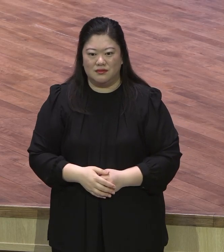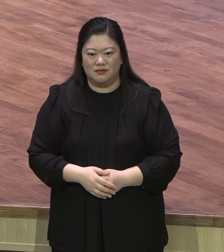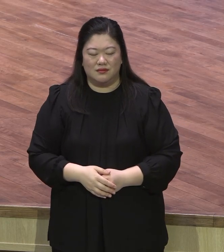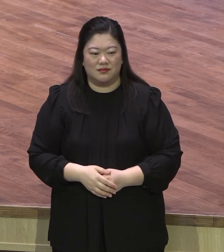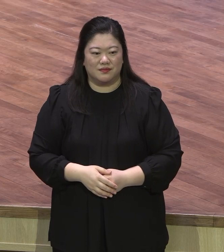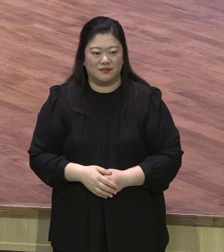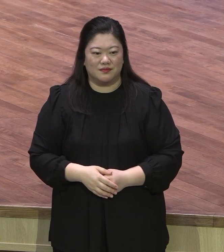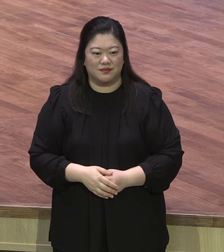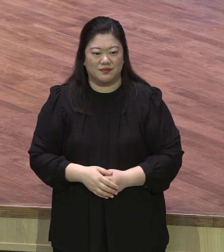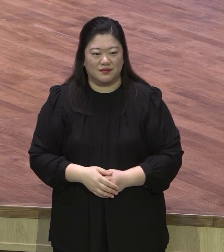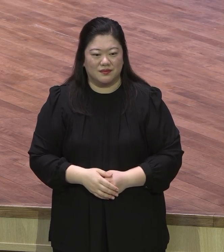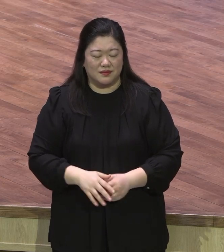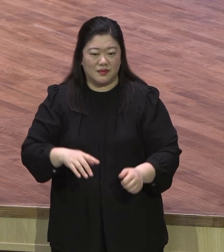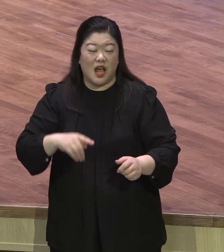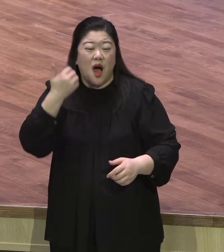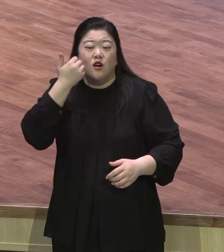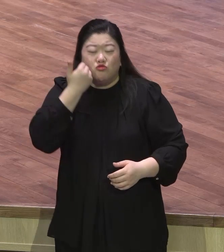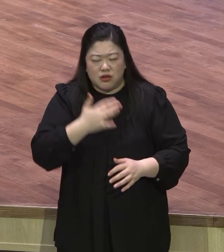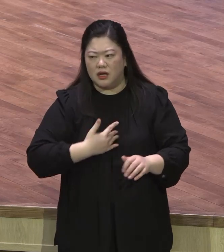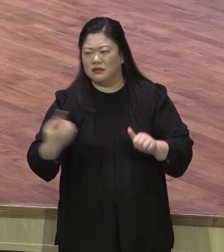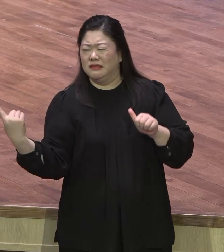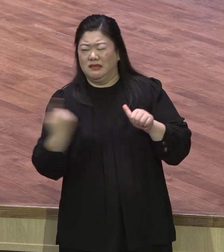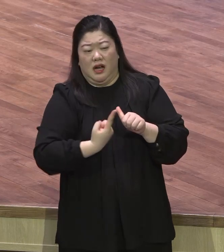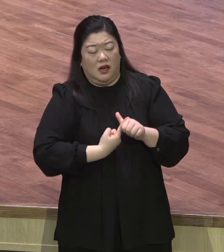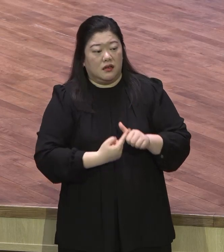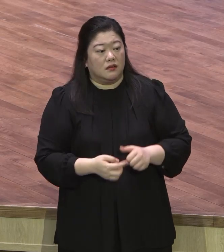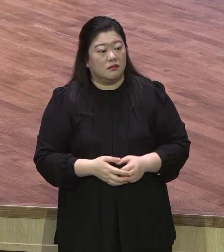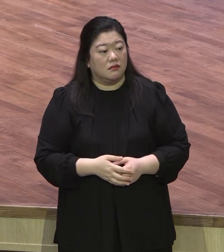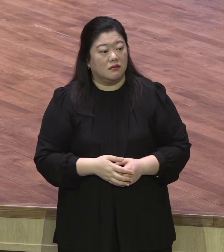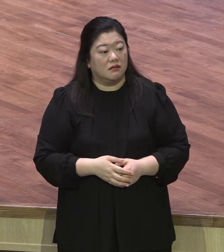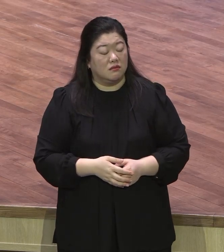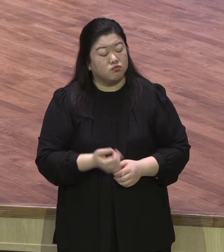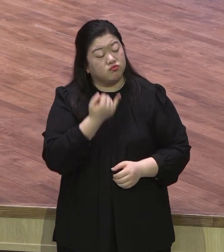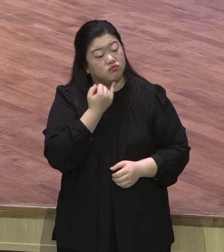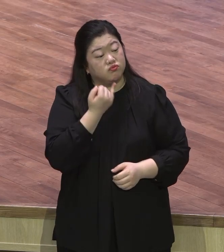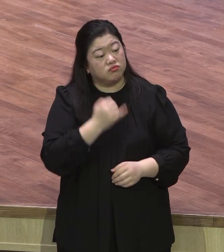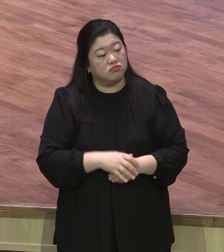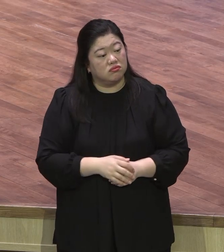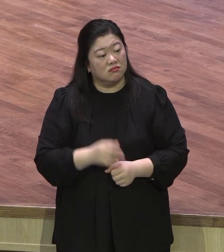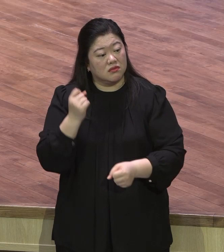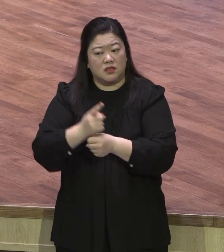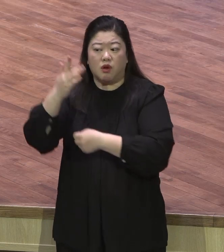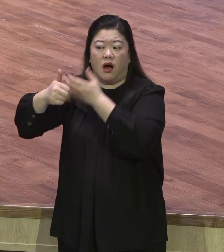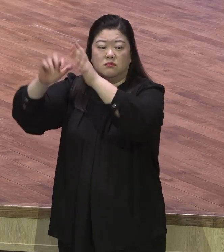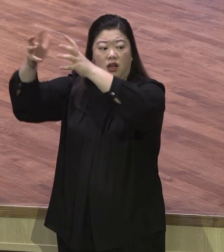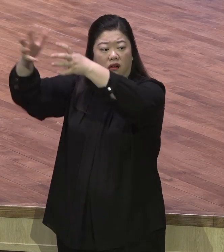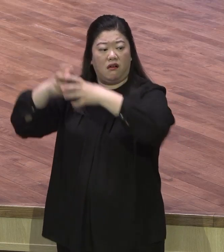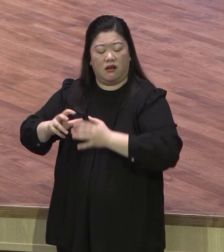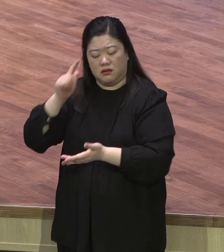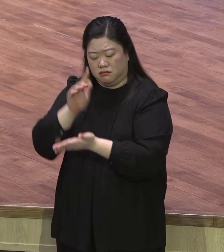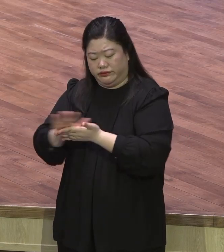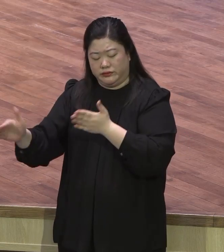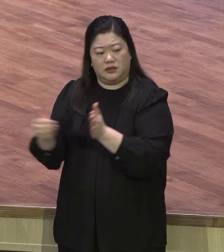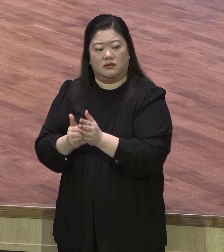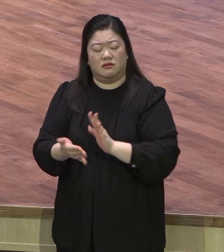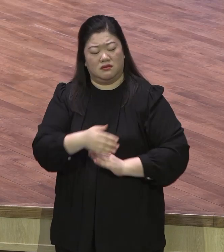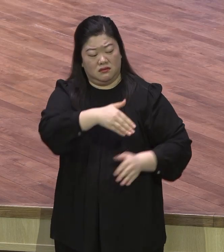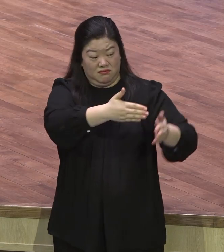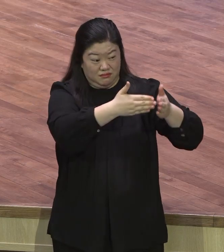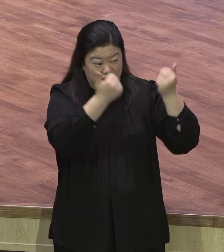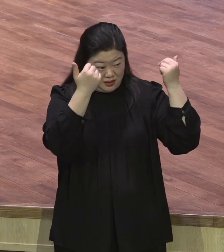요구라고 비방해도 상관없어 나는 하나님의 나라인데 그런 특권을 누려야 돼 사단이 그걸 뺏어갔나마 로마서